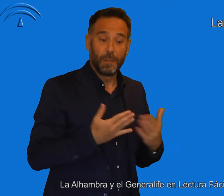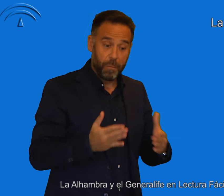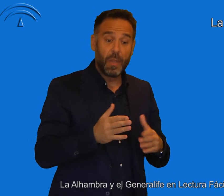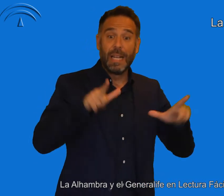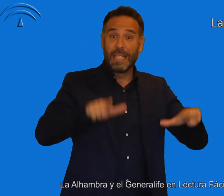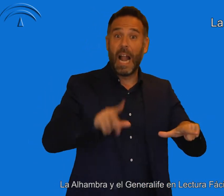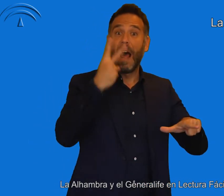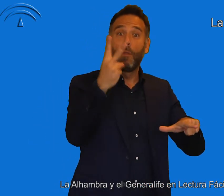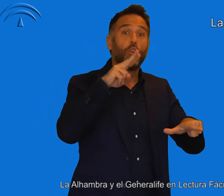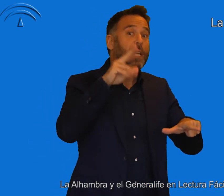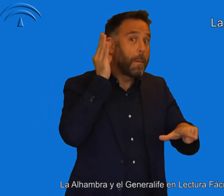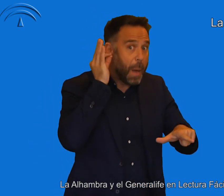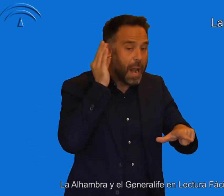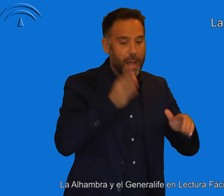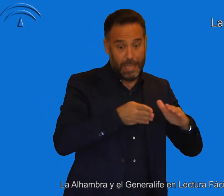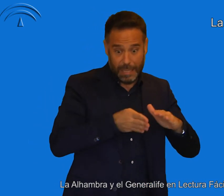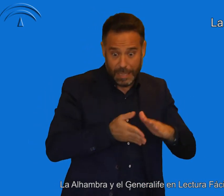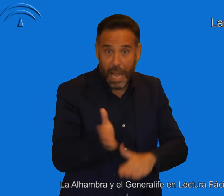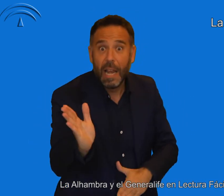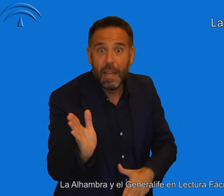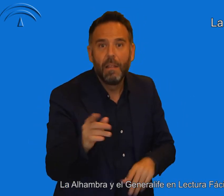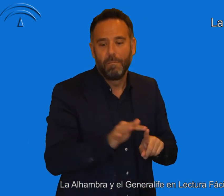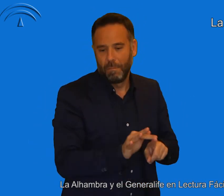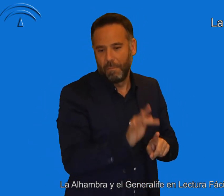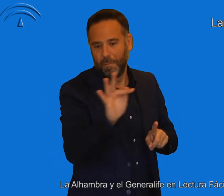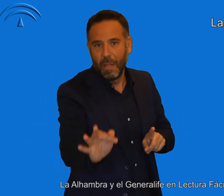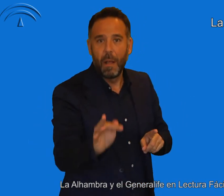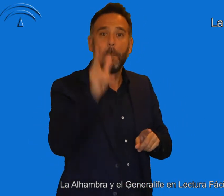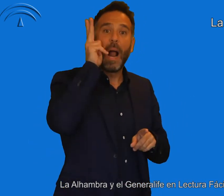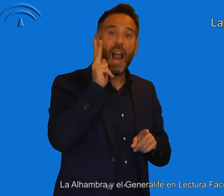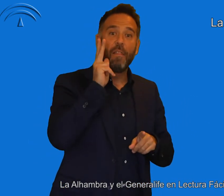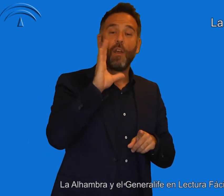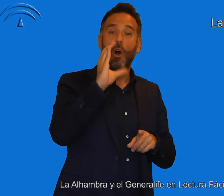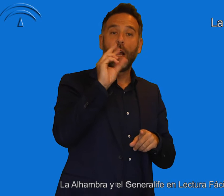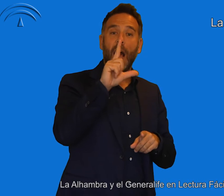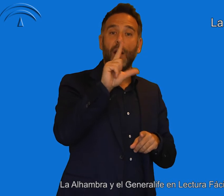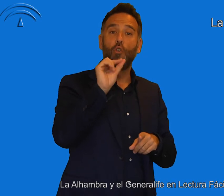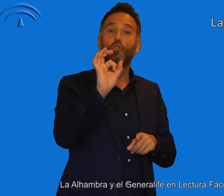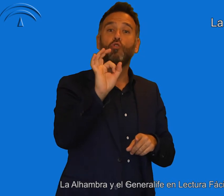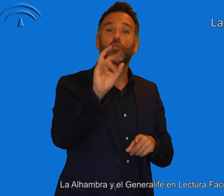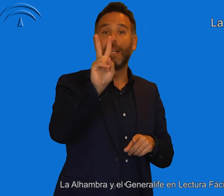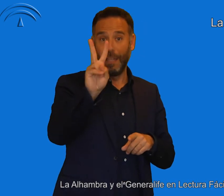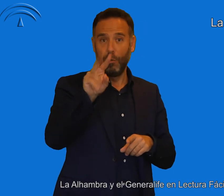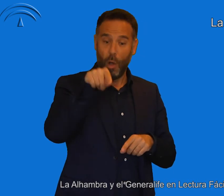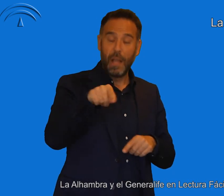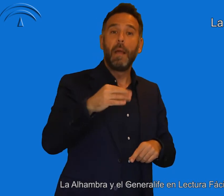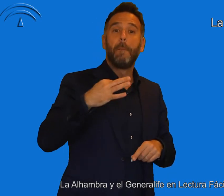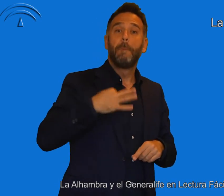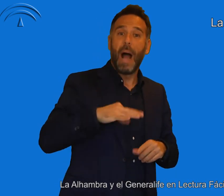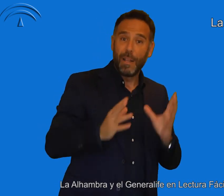un pasillo entre balcones conduce a las habitaciones del emperador Carlos V. Vemos a un lado el baño de Comares,